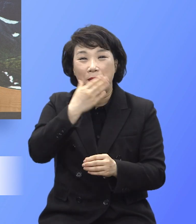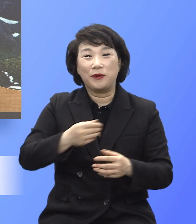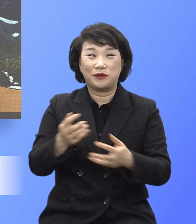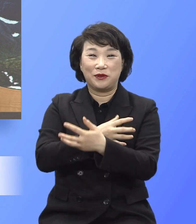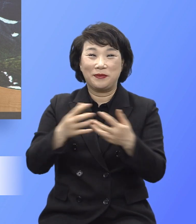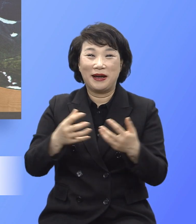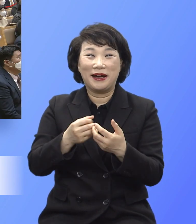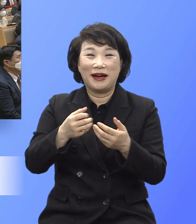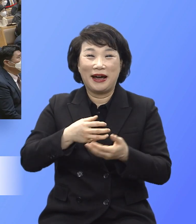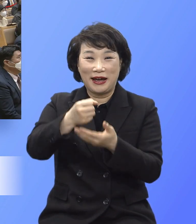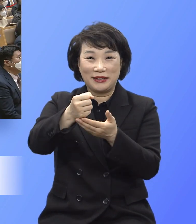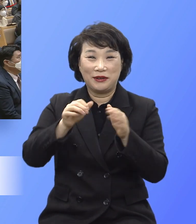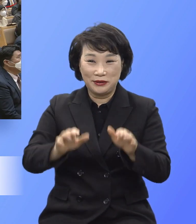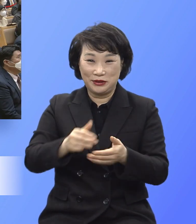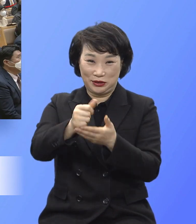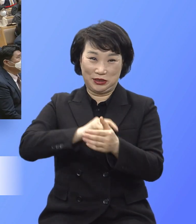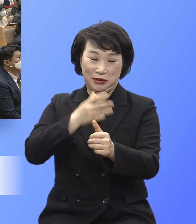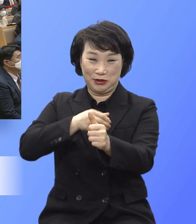이름으로